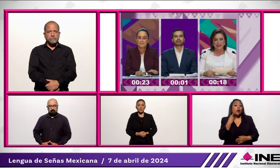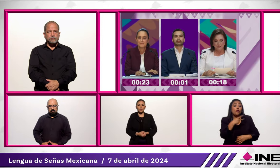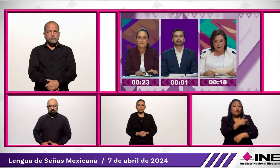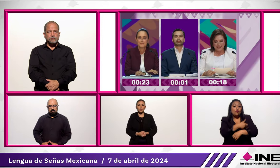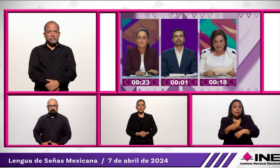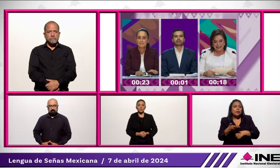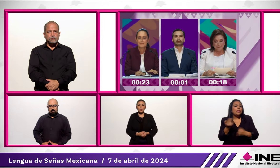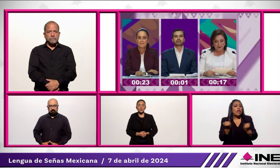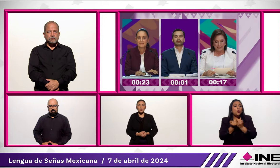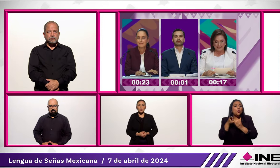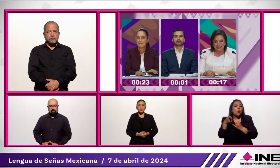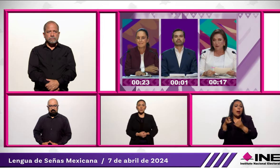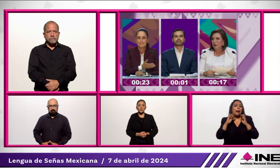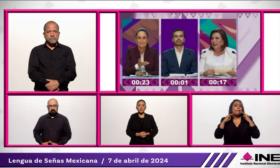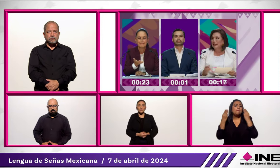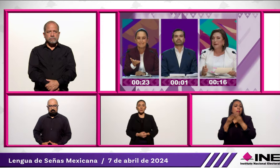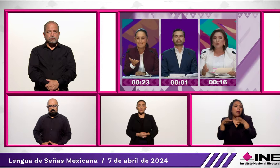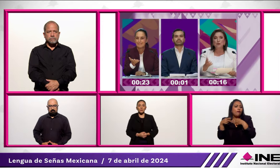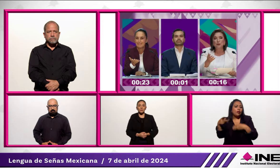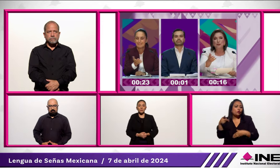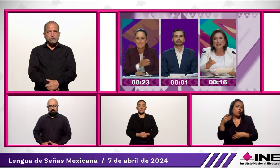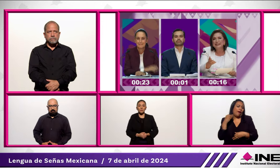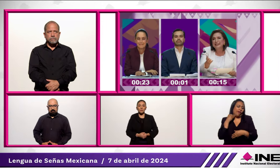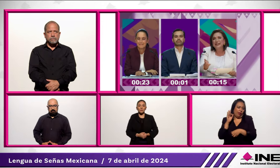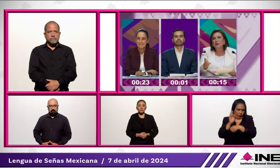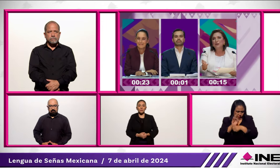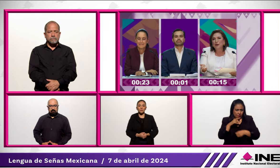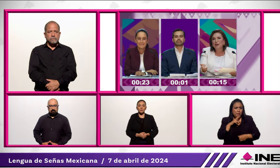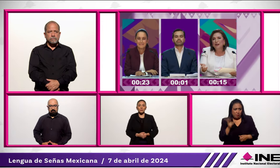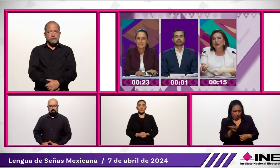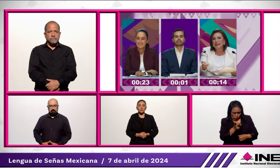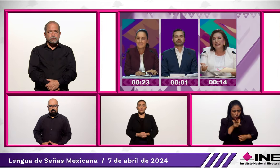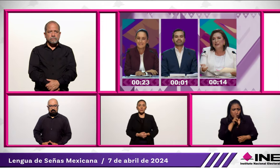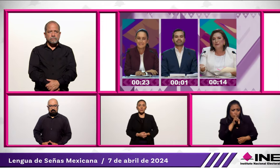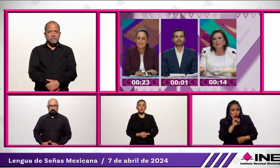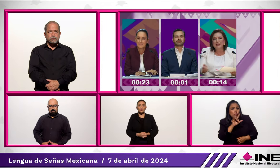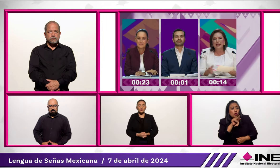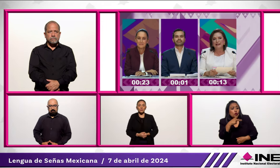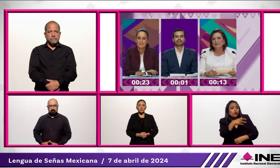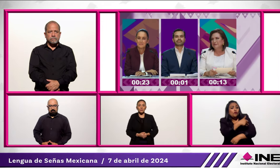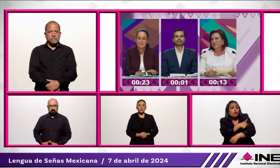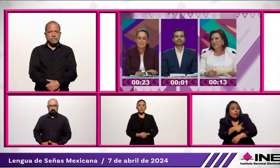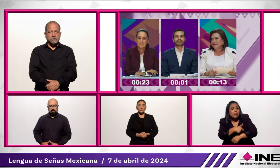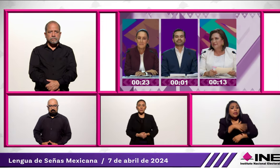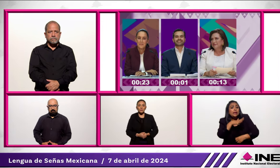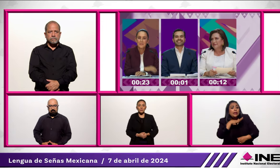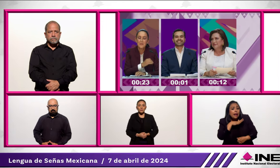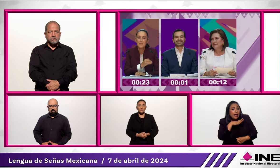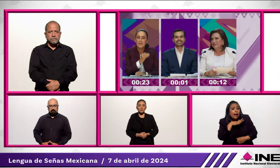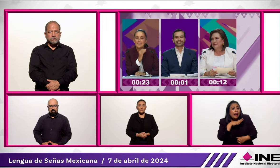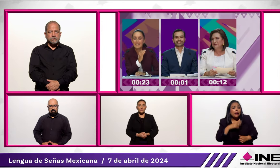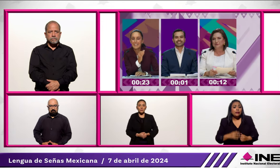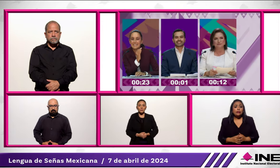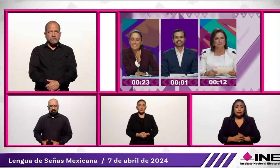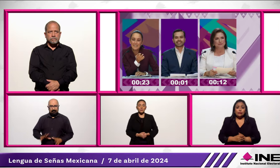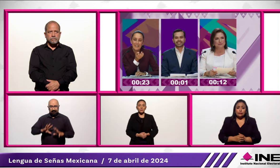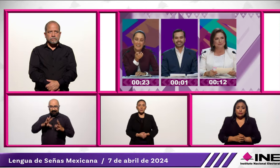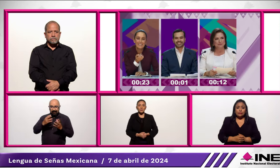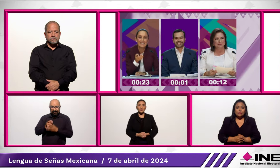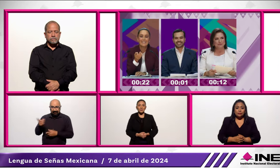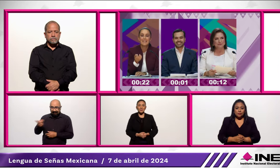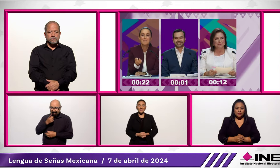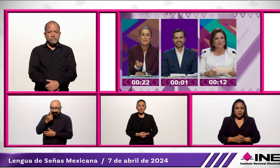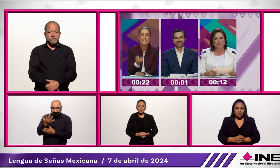de los delincuentes, del crimen organizado. Te pregunto, contesta, ¿sí o no tiene tu familia... Todo lo que está diciendo